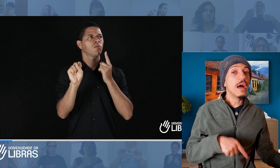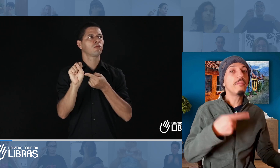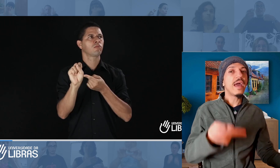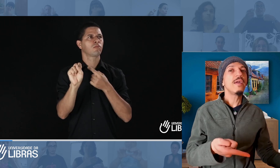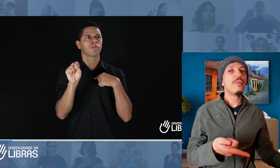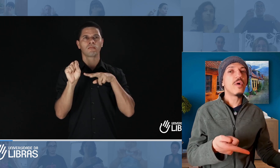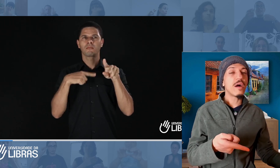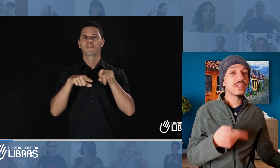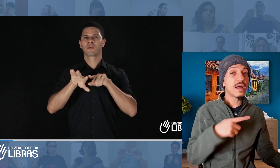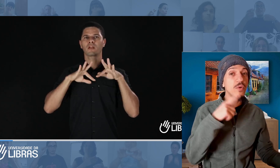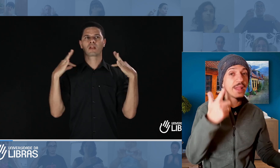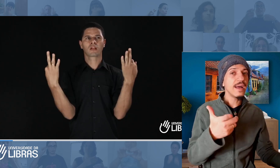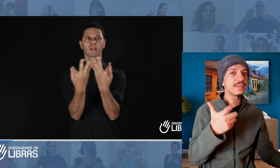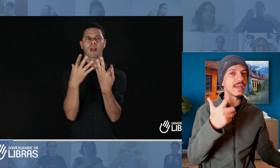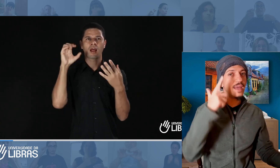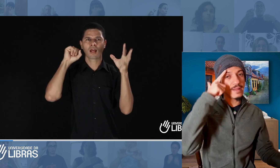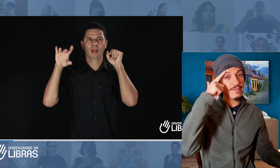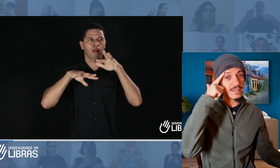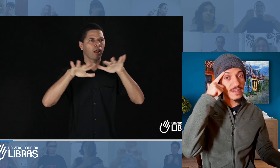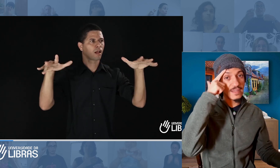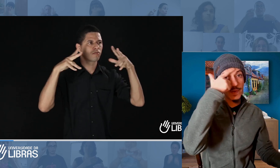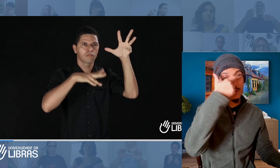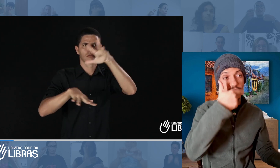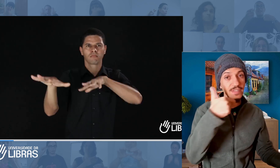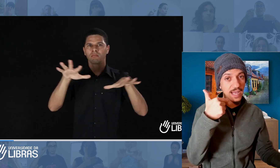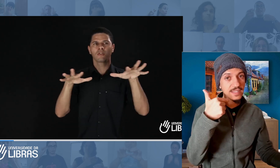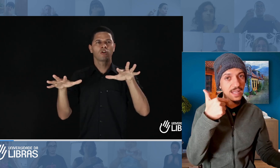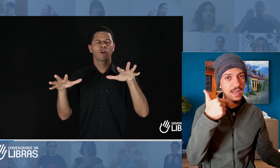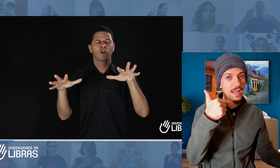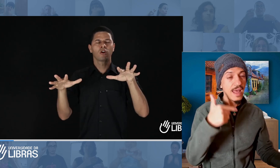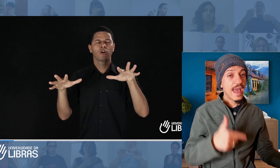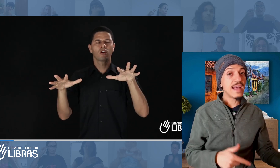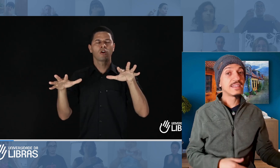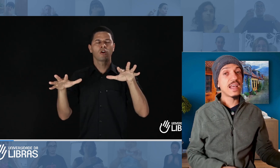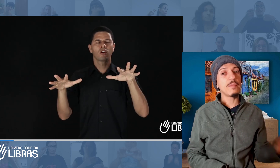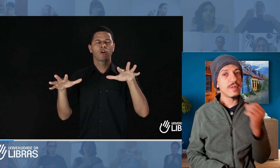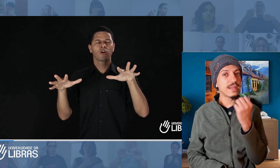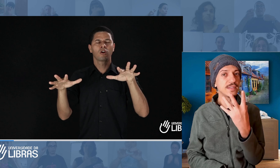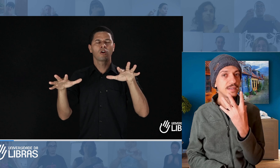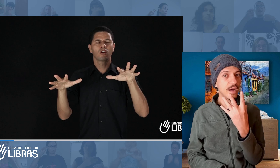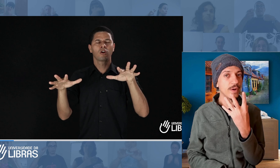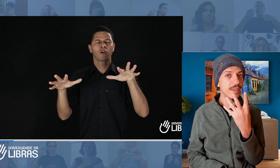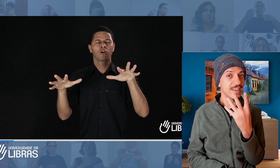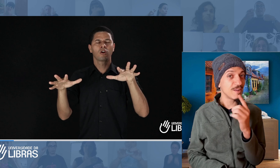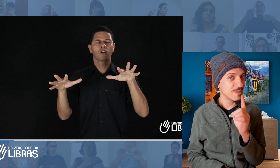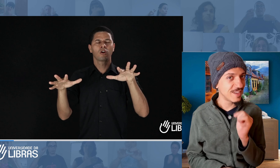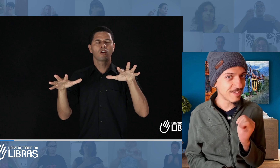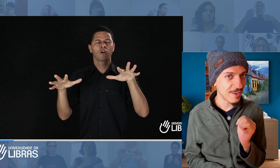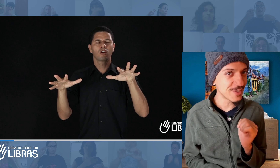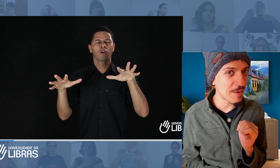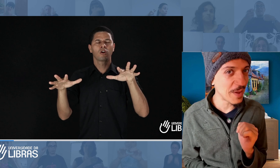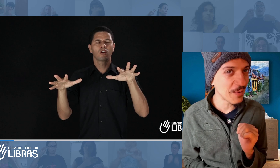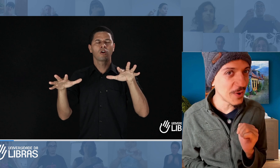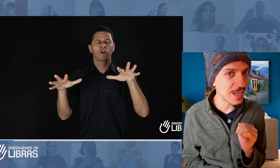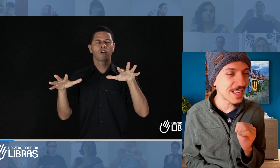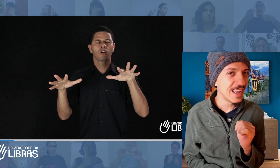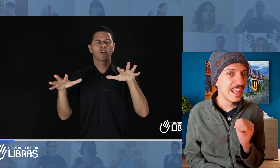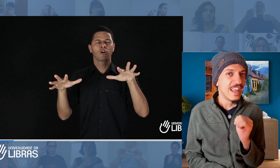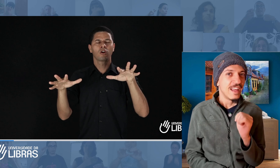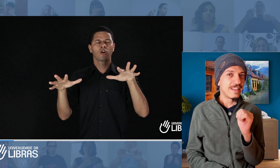também por causa da mudança que ele está fazendo nas expressões faciais dele. Exemplo nesse sinal aqui, que inclusive tem uma história bem curiosa. Um dia